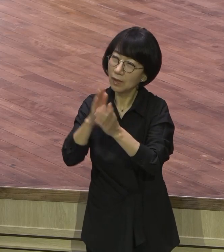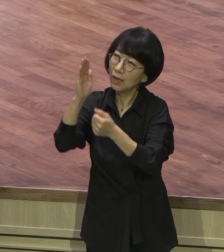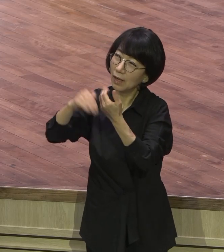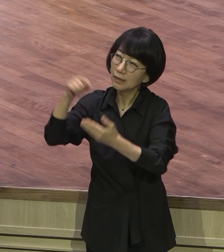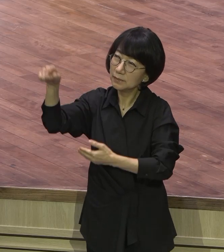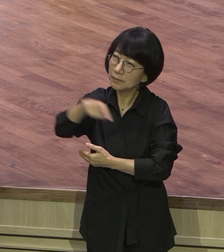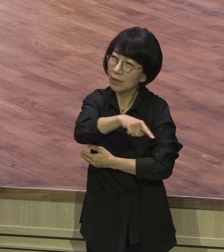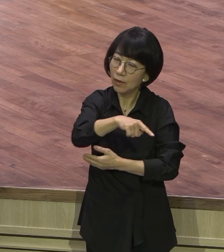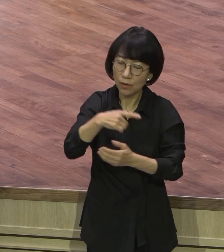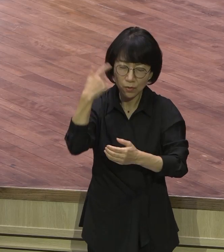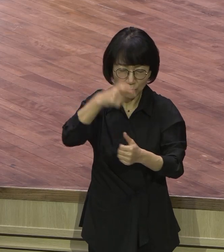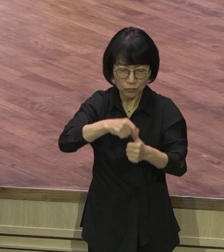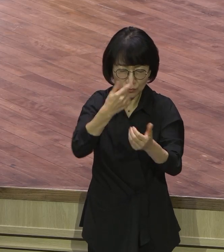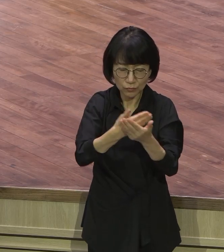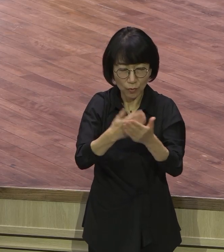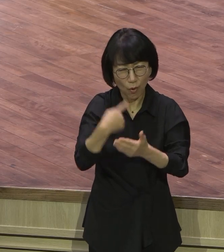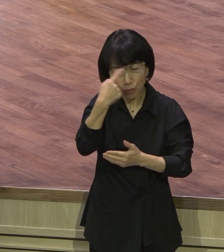있는가.